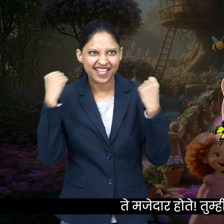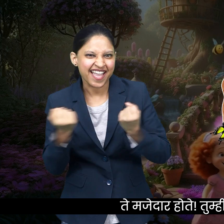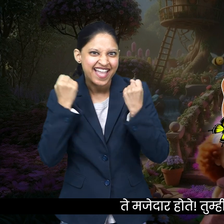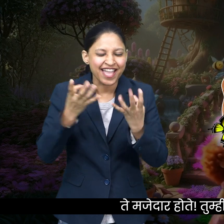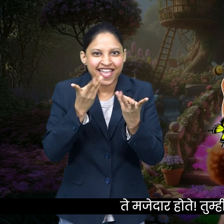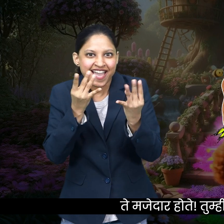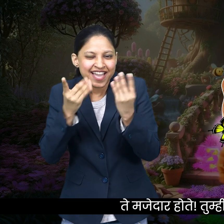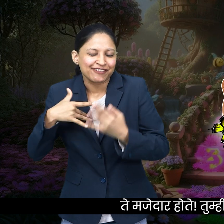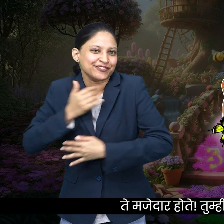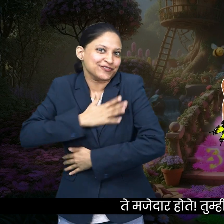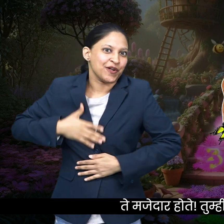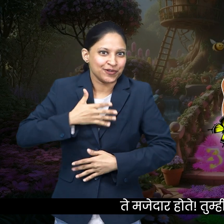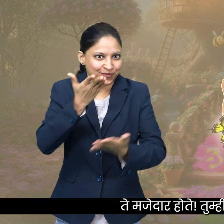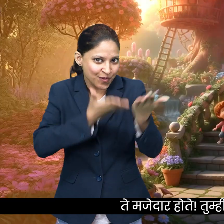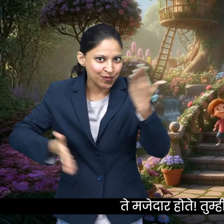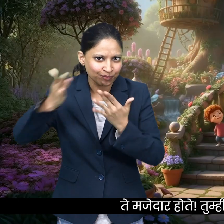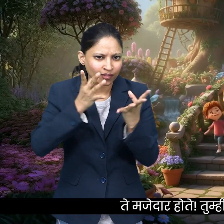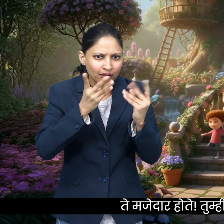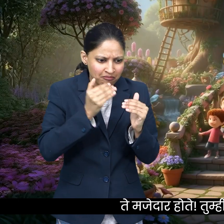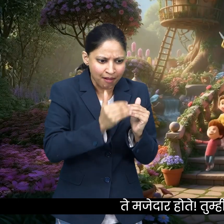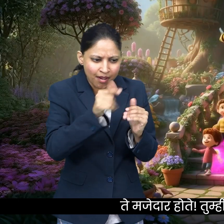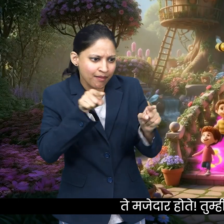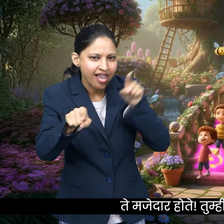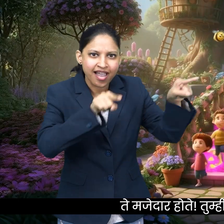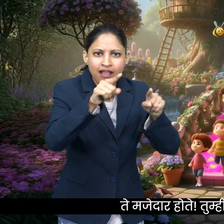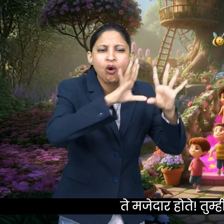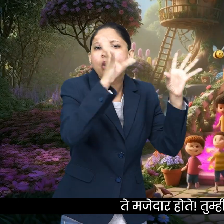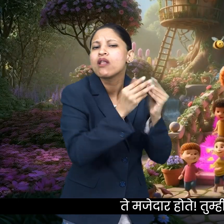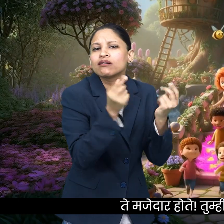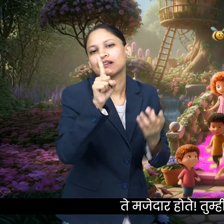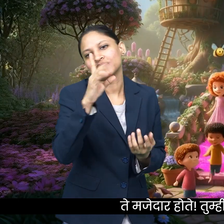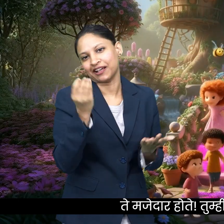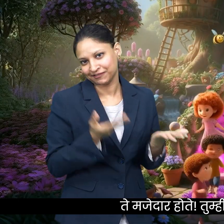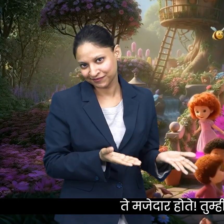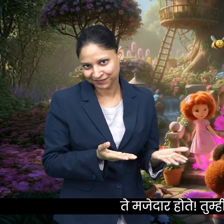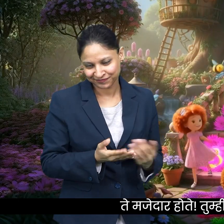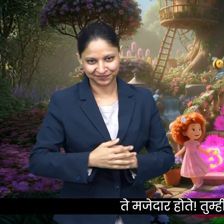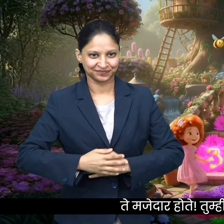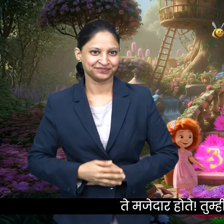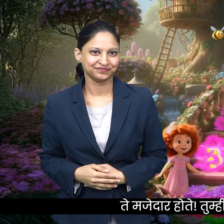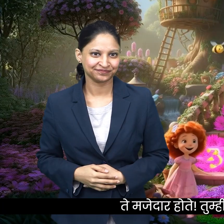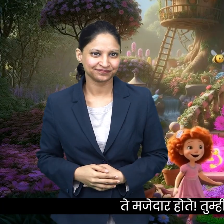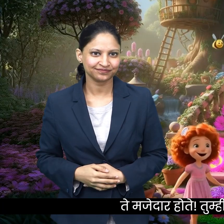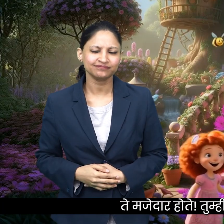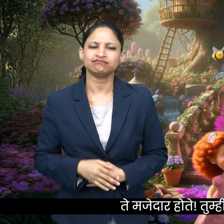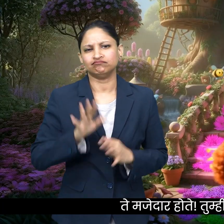ते मजेदार होते. तुम्ही संख्यांसह 10 पायऱ्या